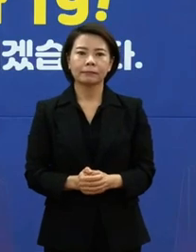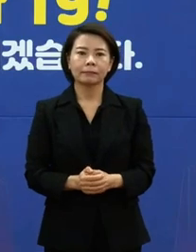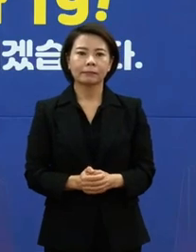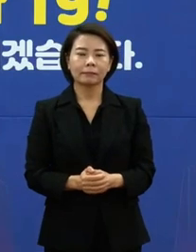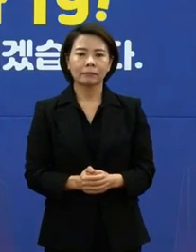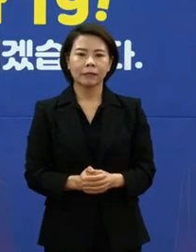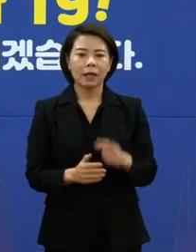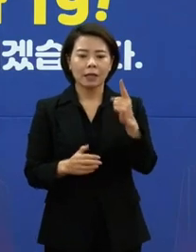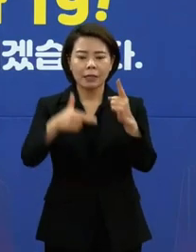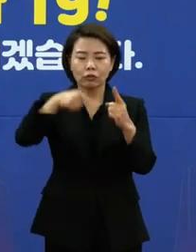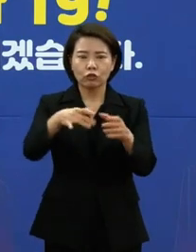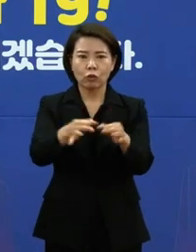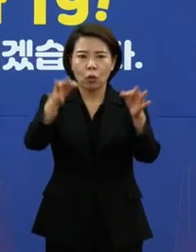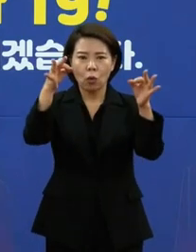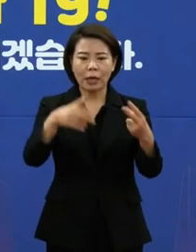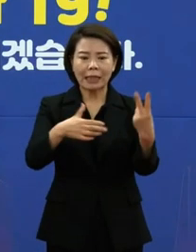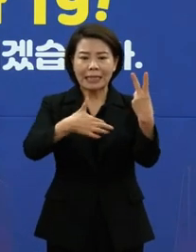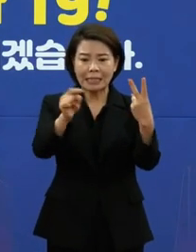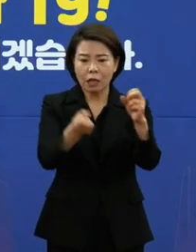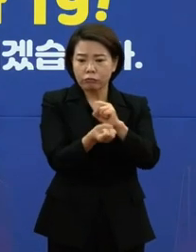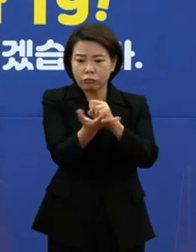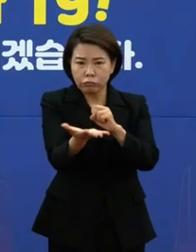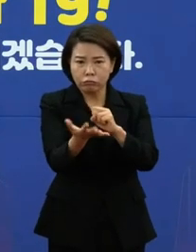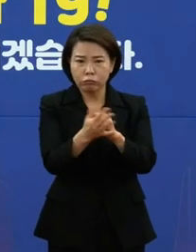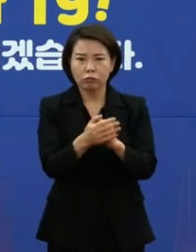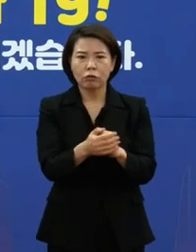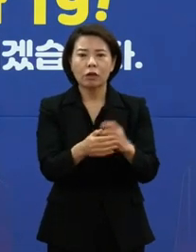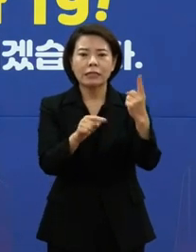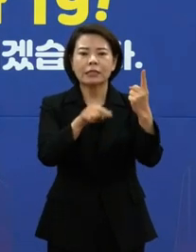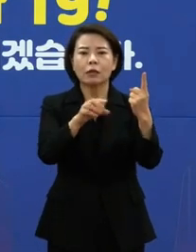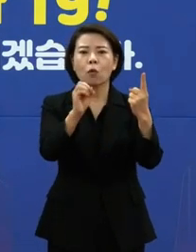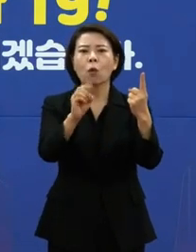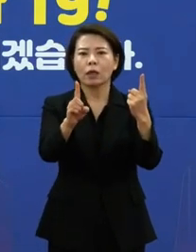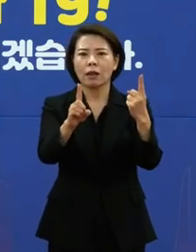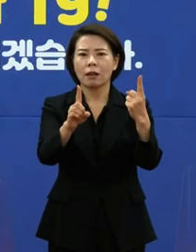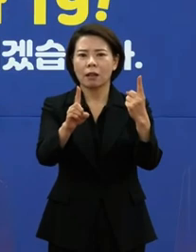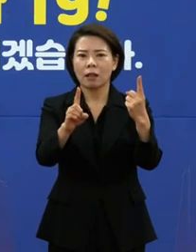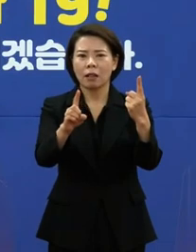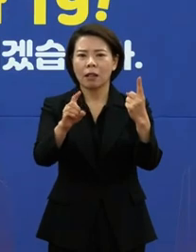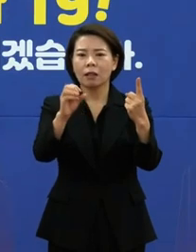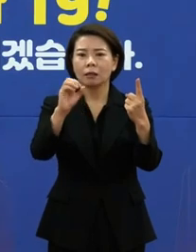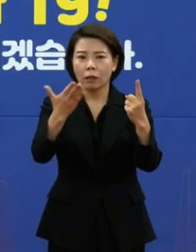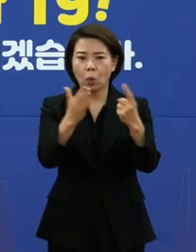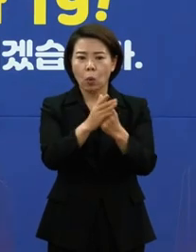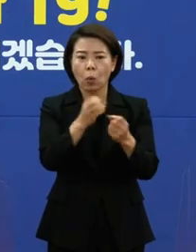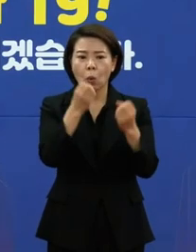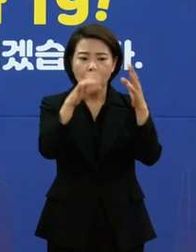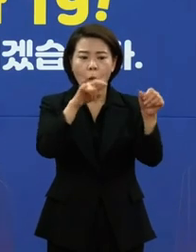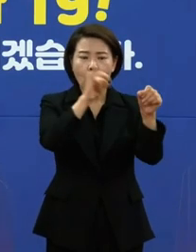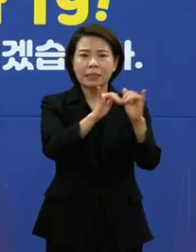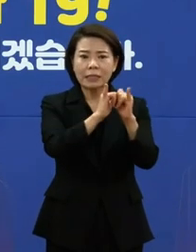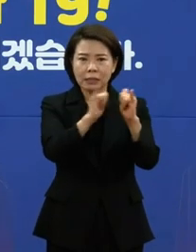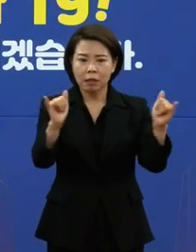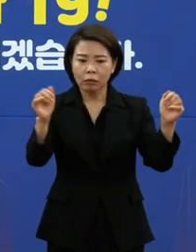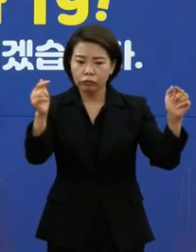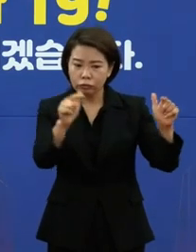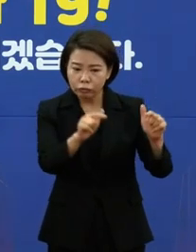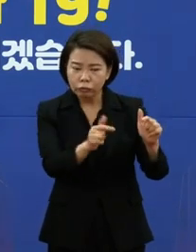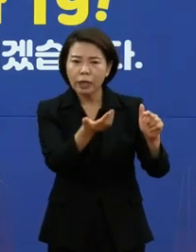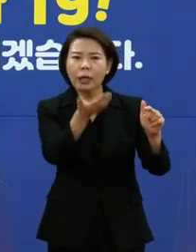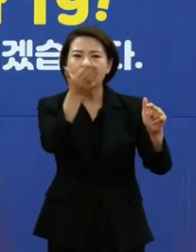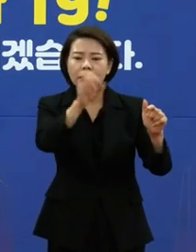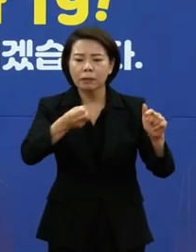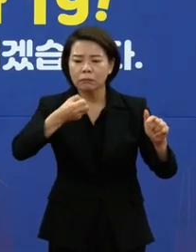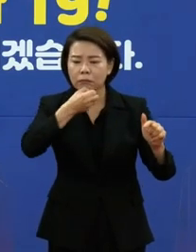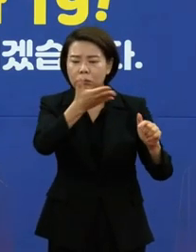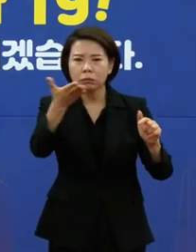한 주간 감염 재생산 지수는 1.01을 보이며 신규 확진자가 감소하더라도